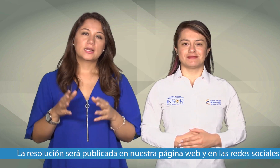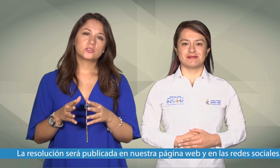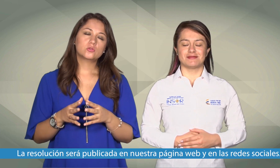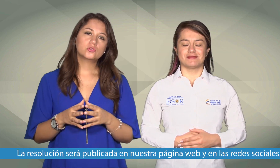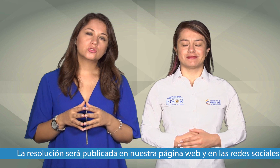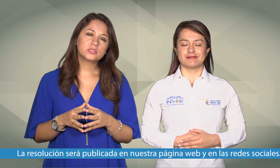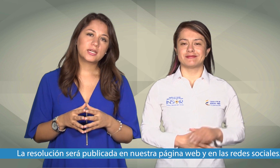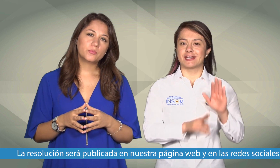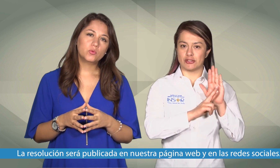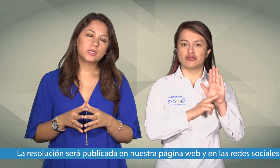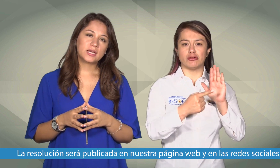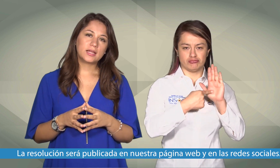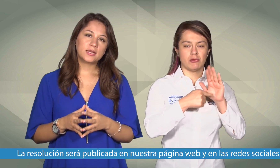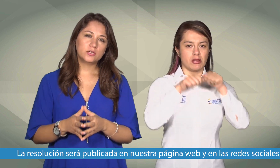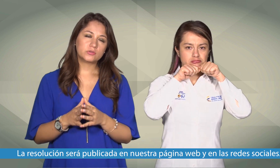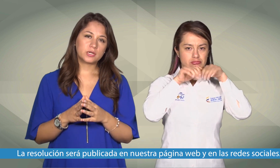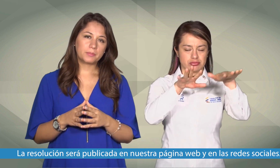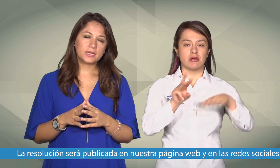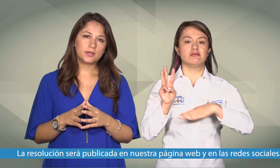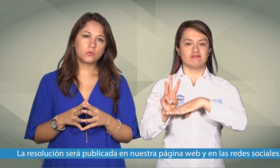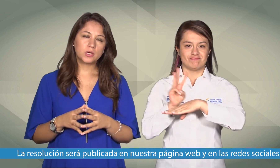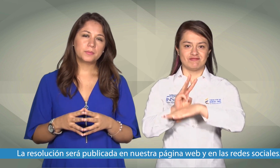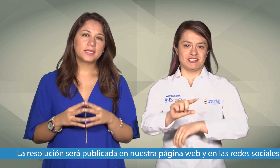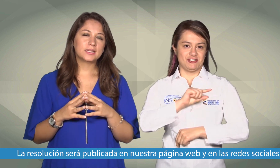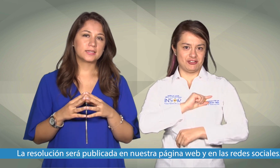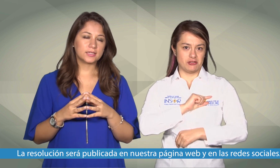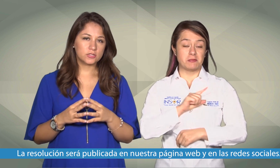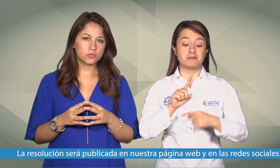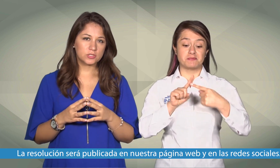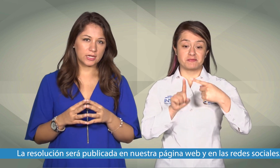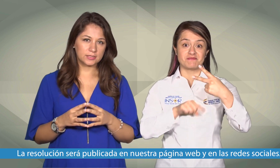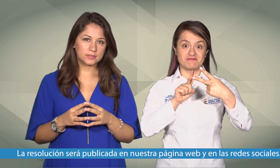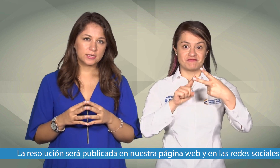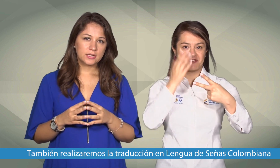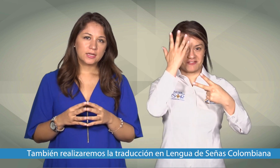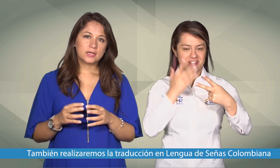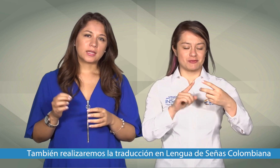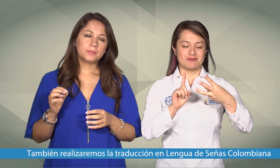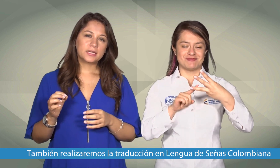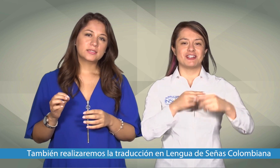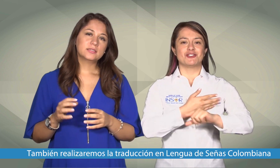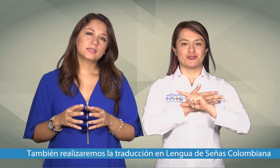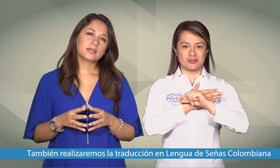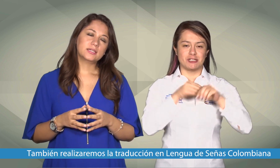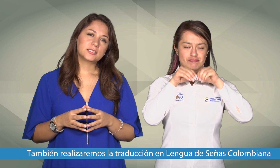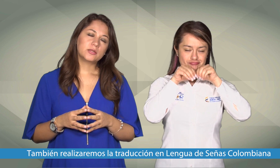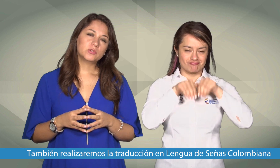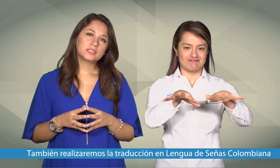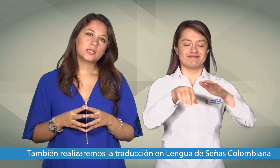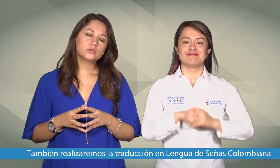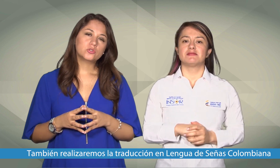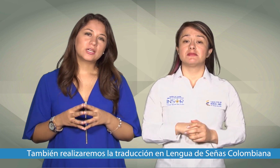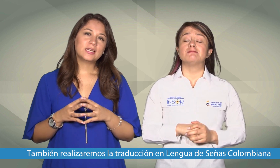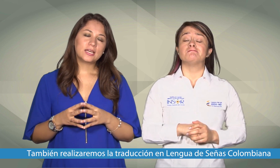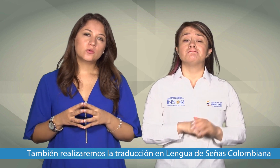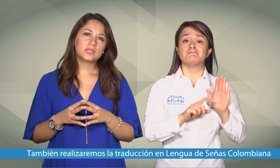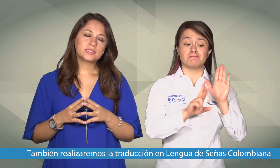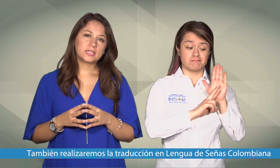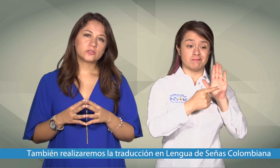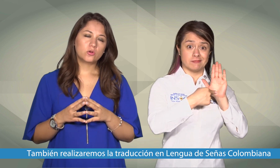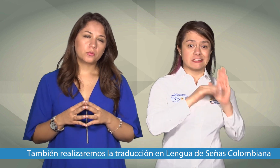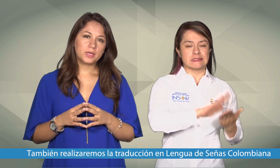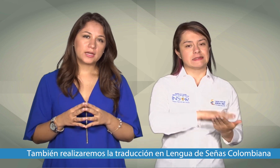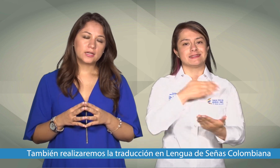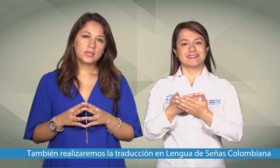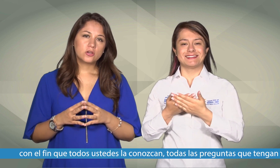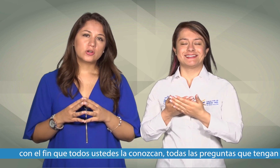La resolución será publicada en nuestra página web y en las redes sociales. También realizaremos la traducción en lengua